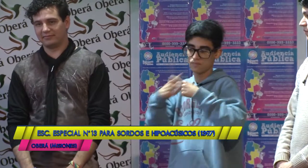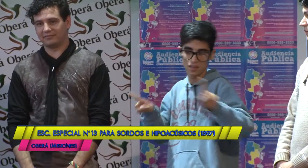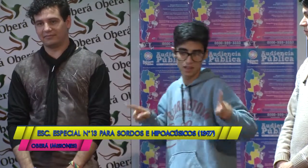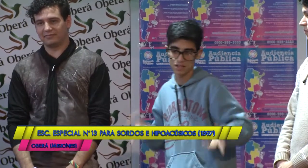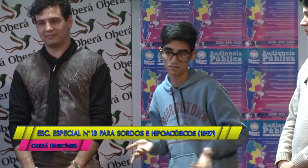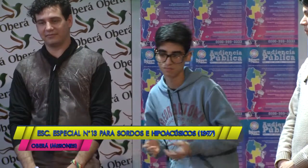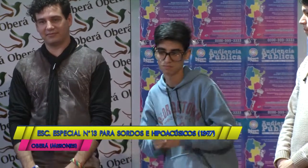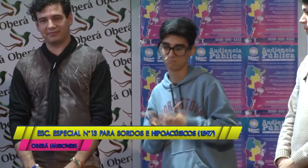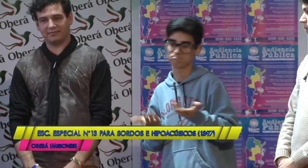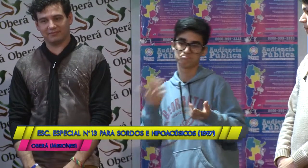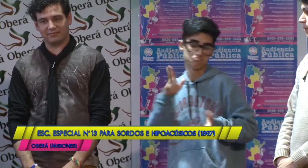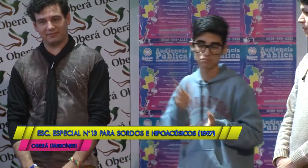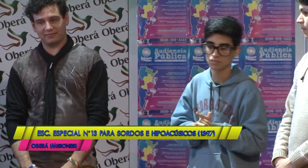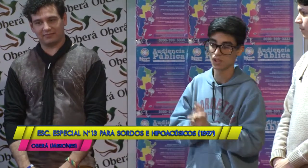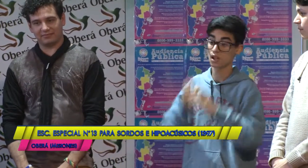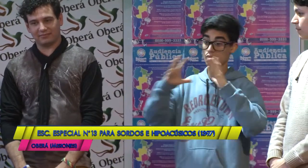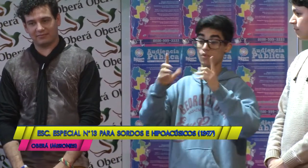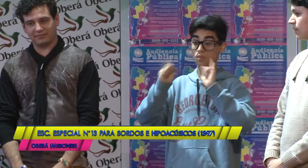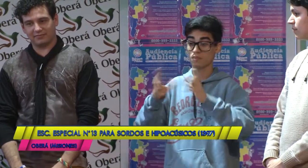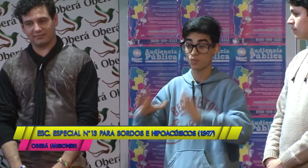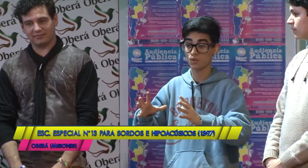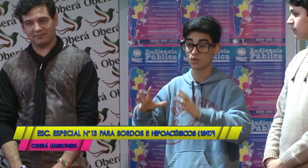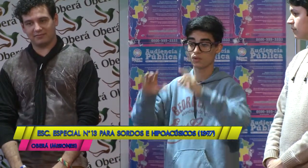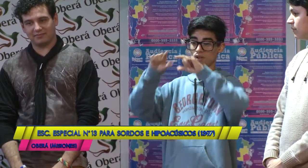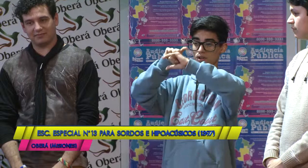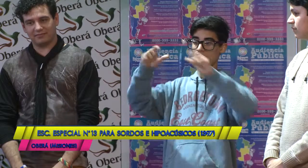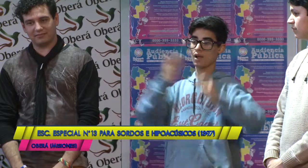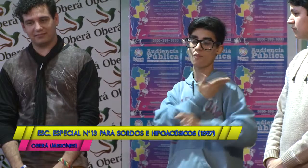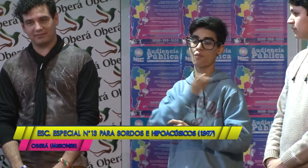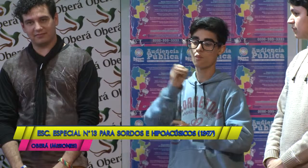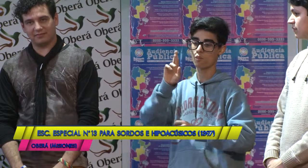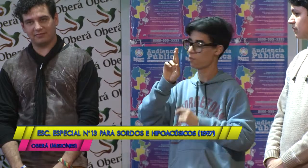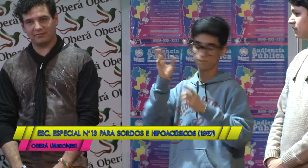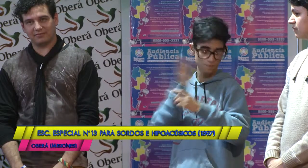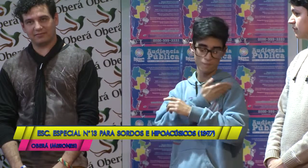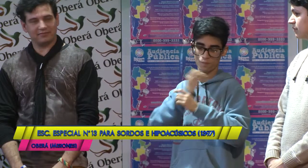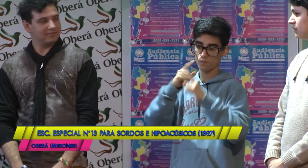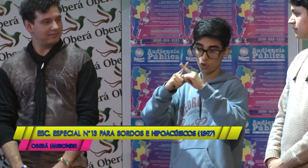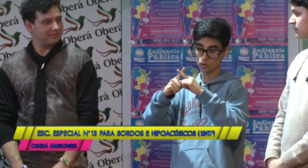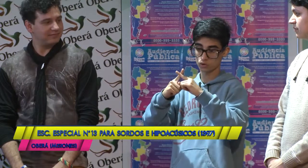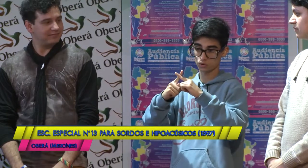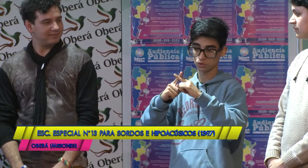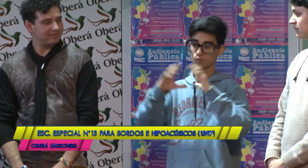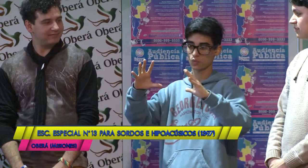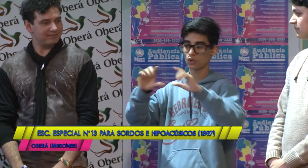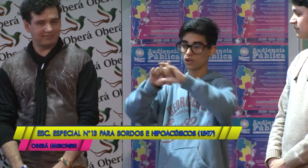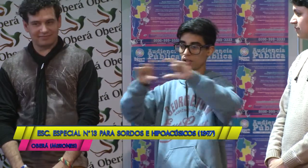son, algunas señas que son de Buenos Aires, otras que son de acá, entonces no es del todo claro. También con respecto al fútbol en Canal Fox,